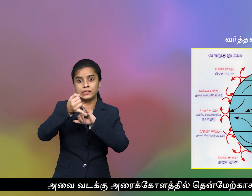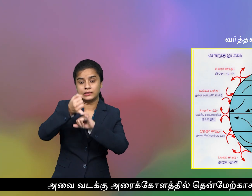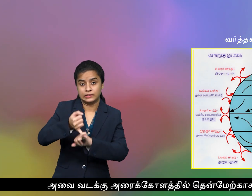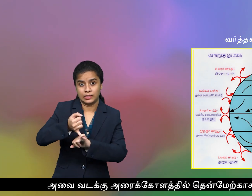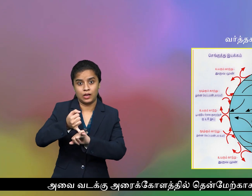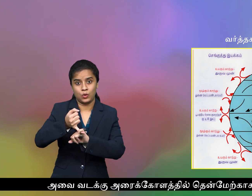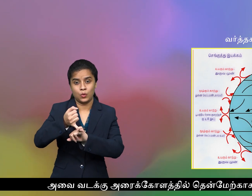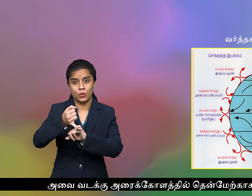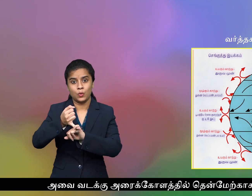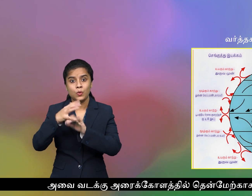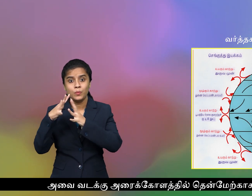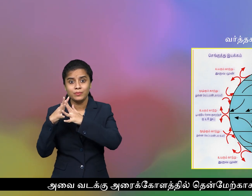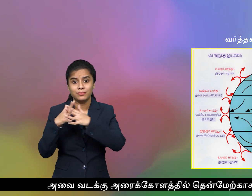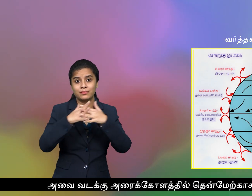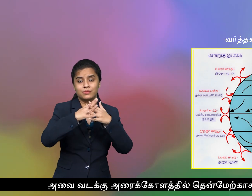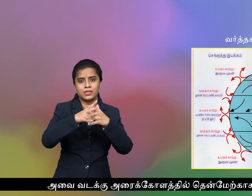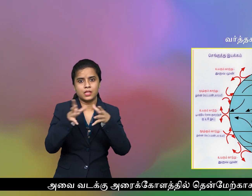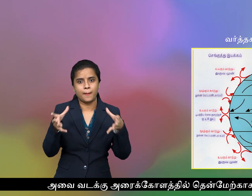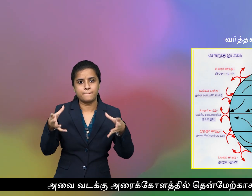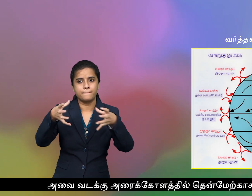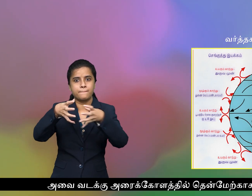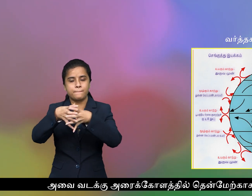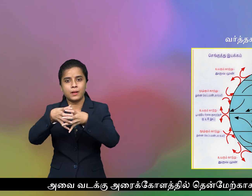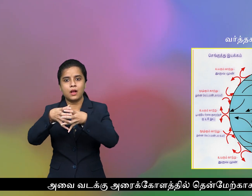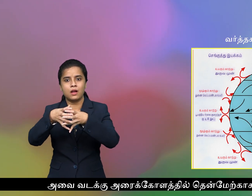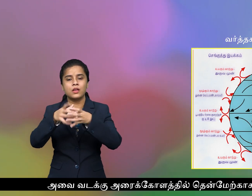அரைக்கோளத்தில் தென்மேற்காகவும்